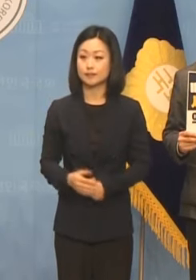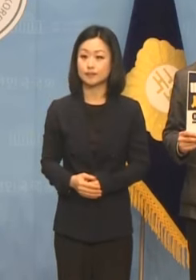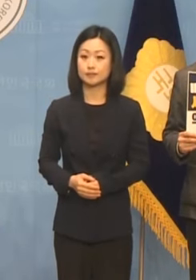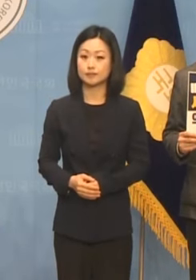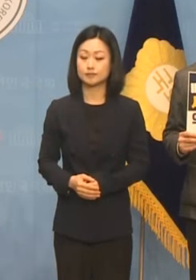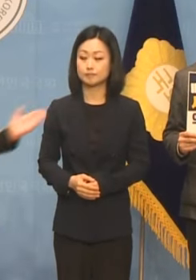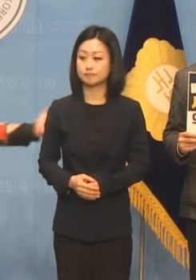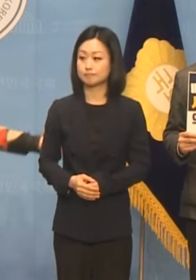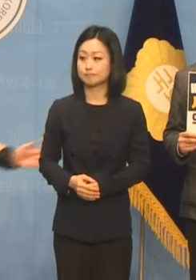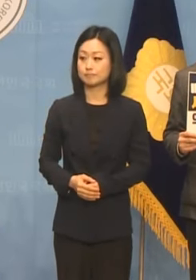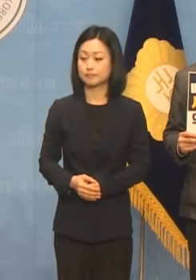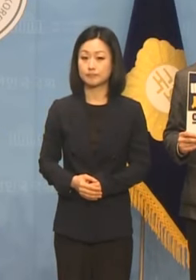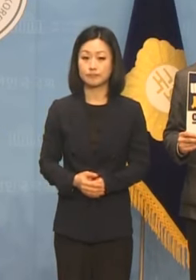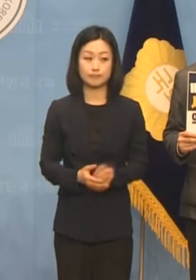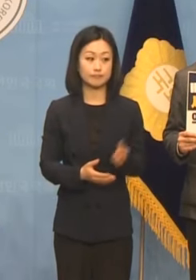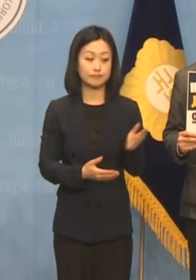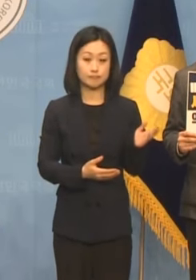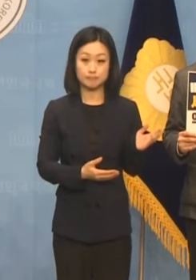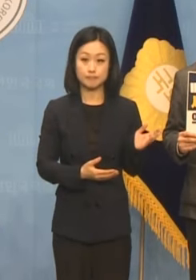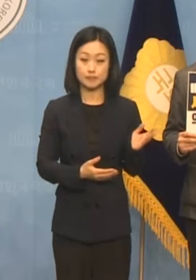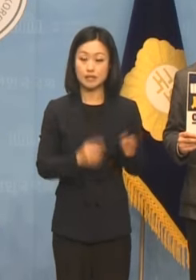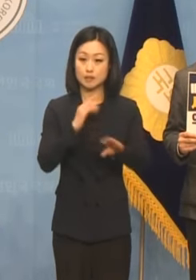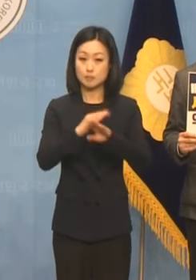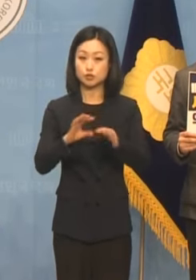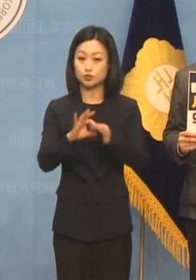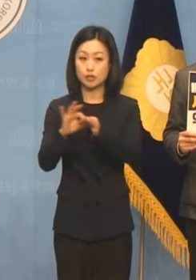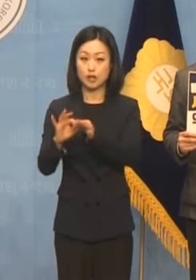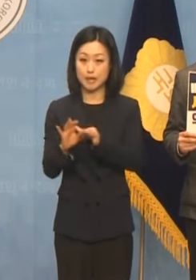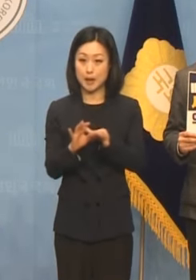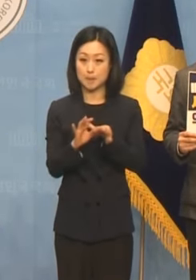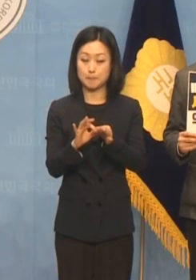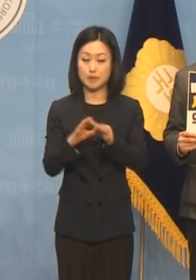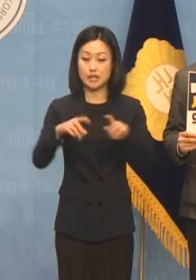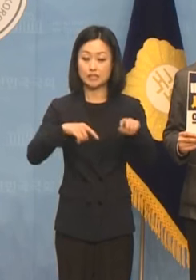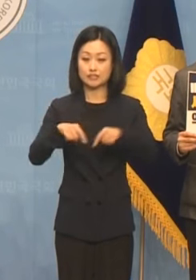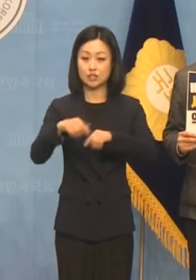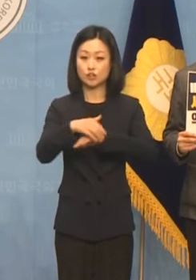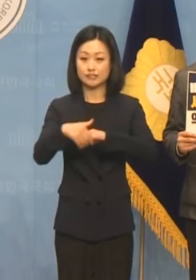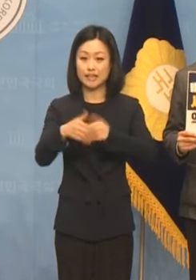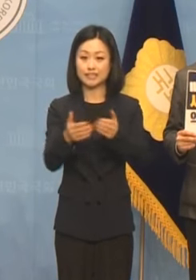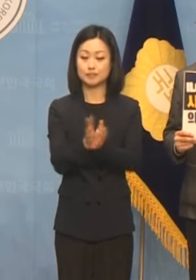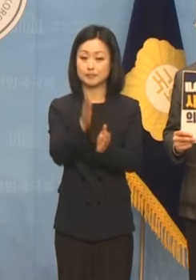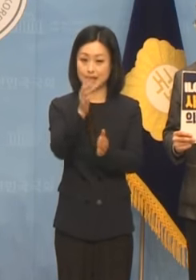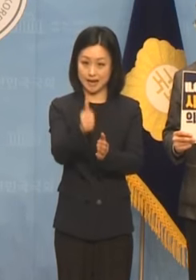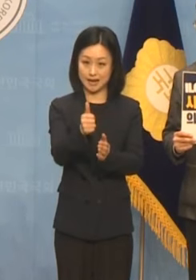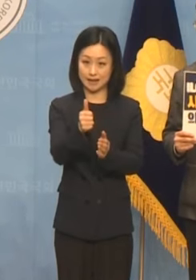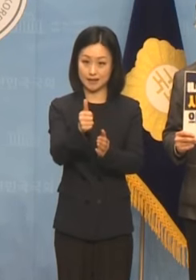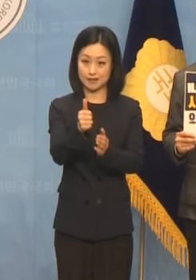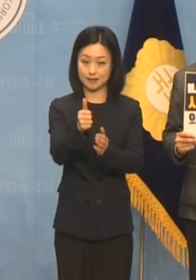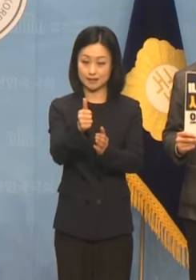그리고 이쪽에는 더불어민주연합 정책팀 팀장님이십니다.